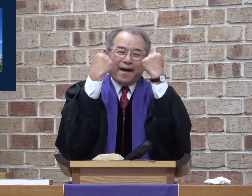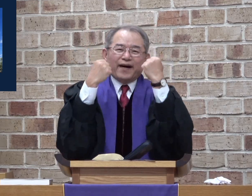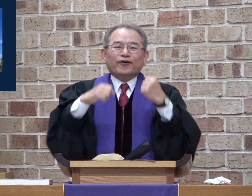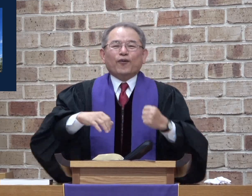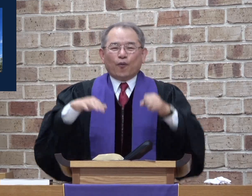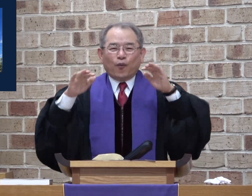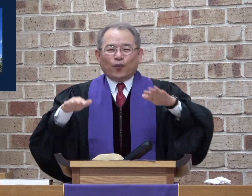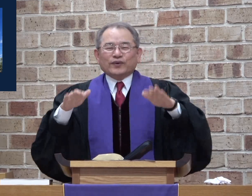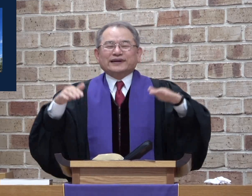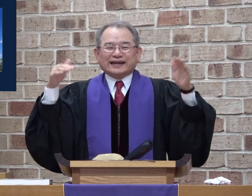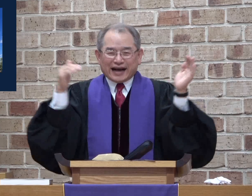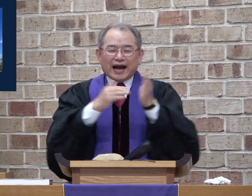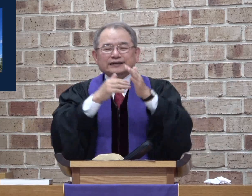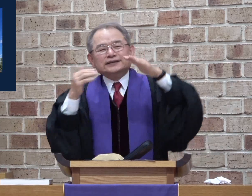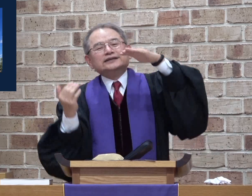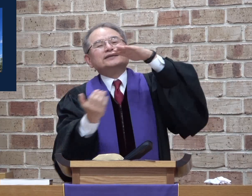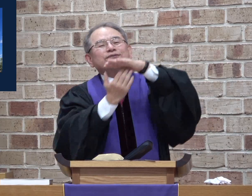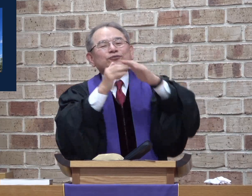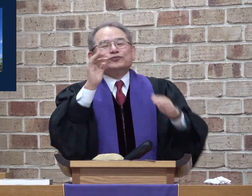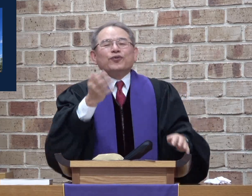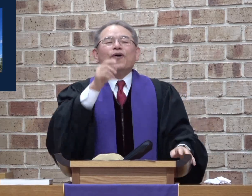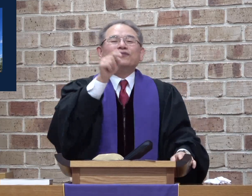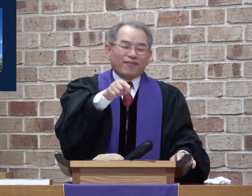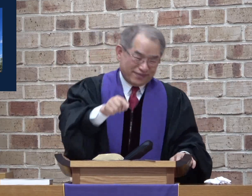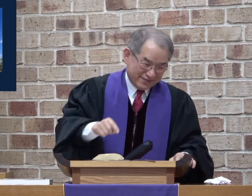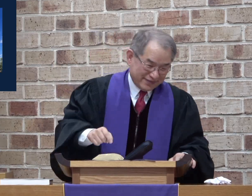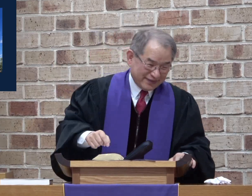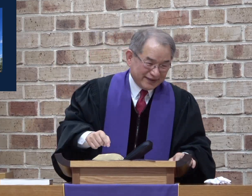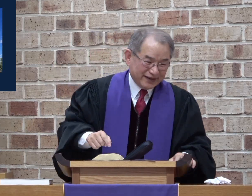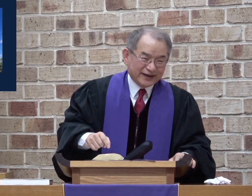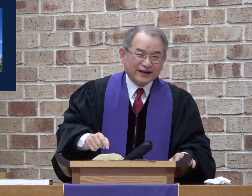오늘까지 그래서 이 자리에 이르게 되었습니다.